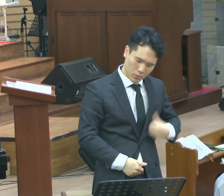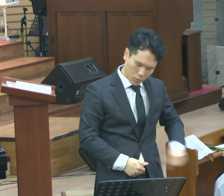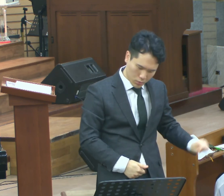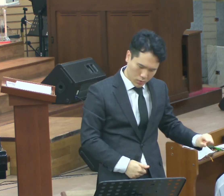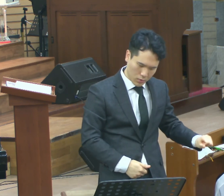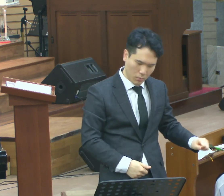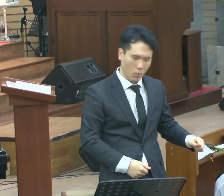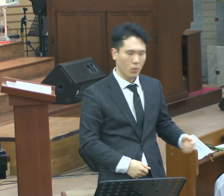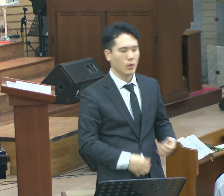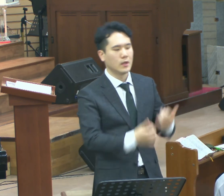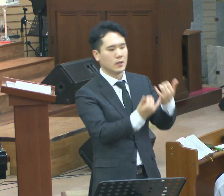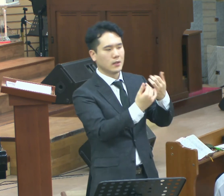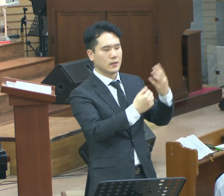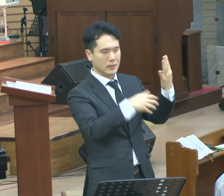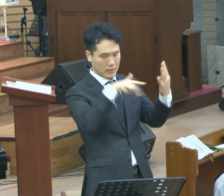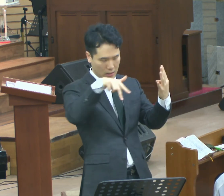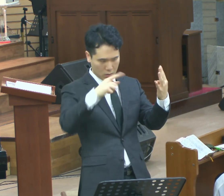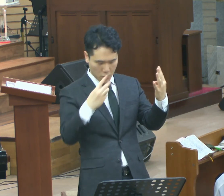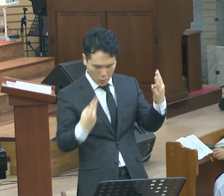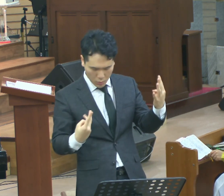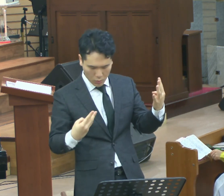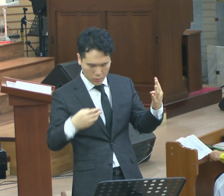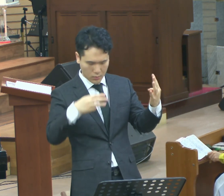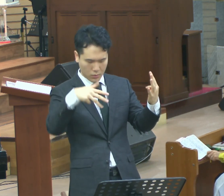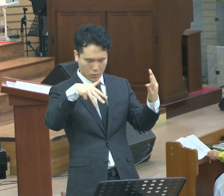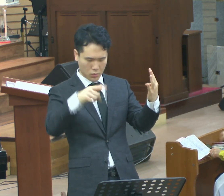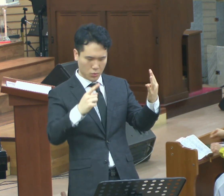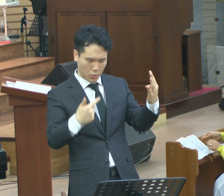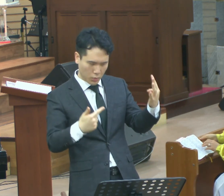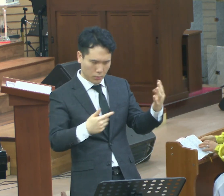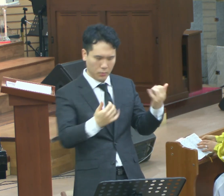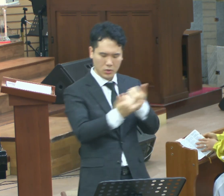친척들을 만나고 믿음의 명문 가문을